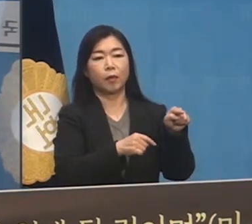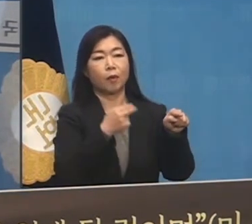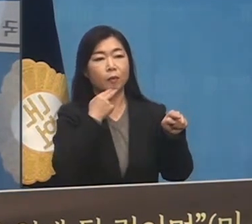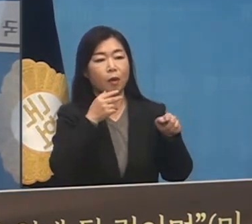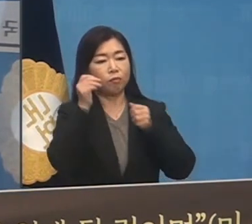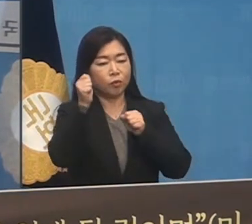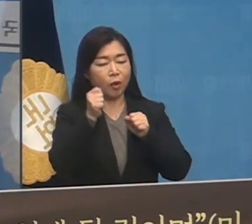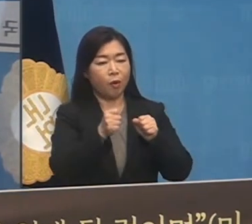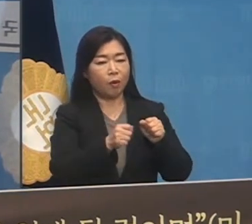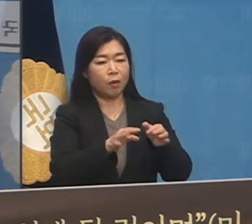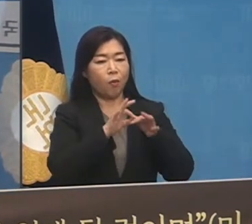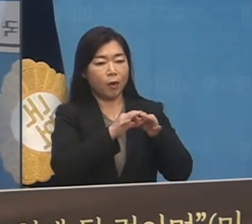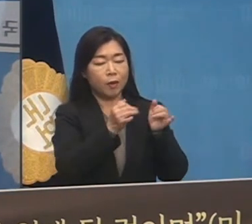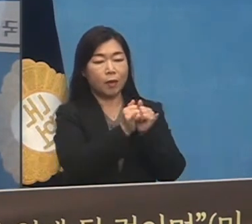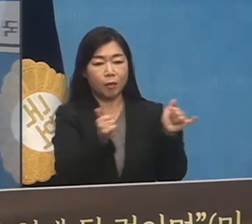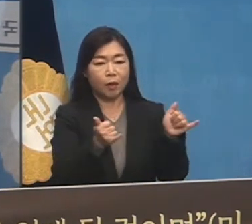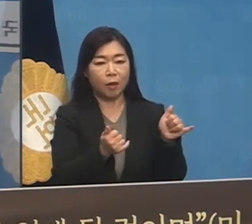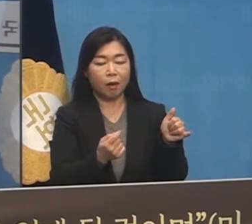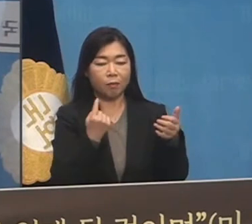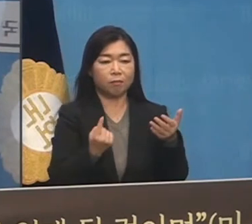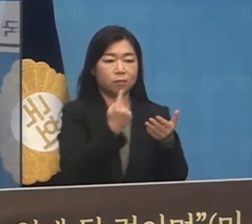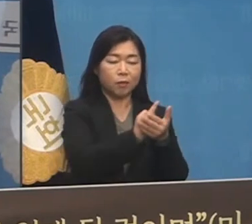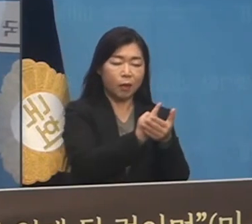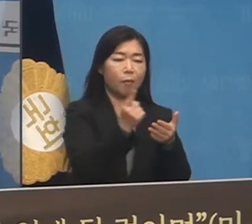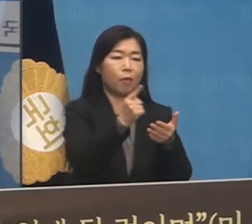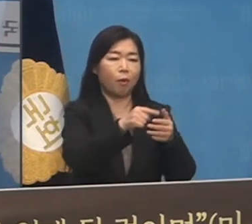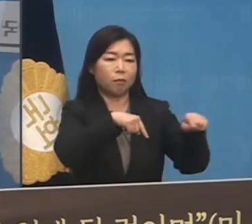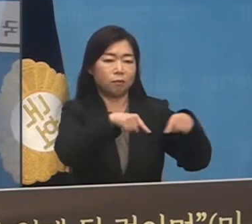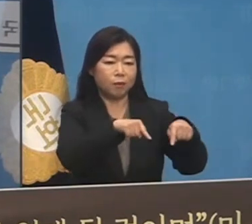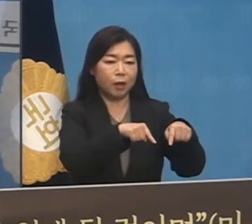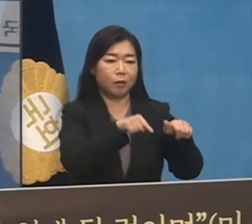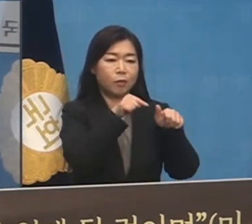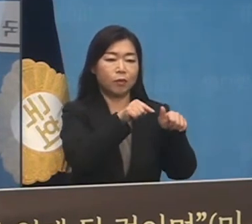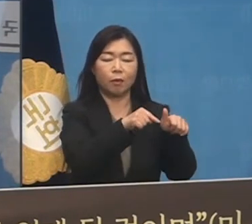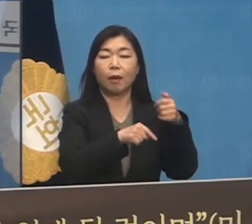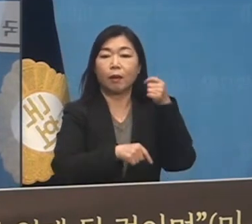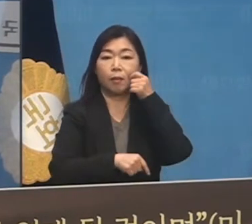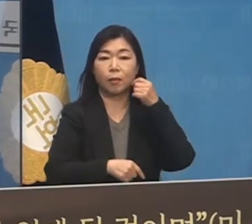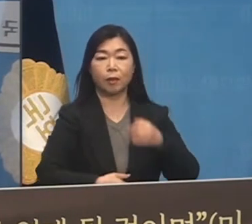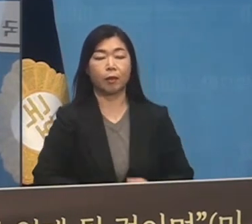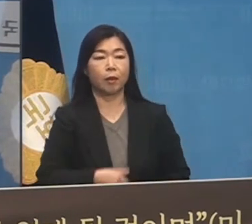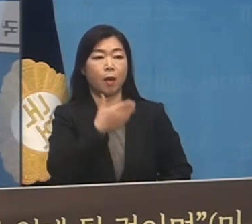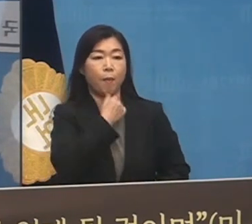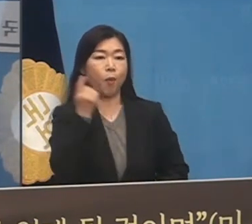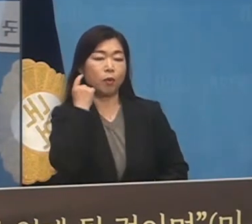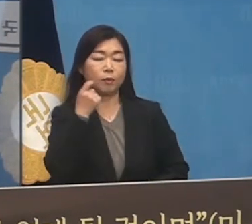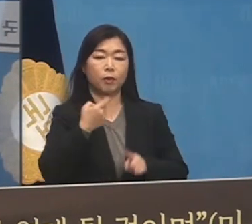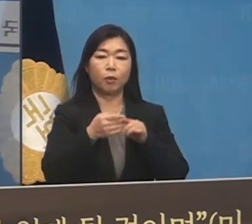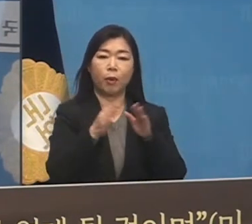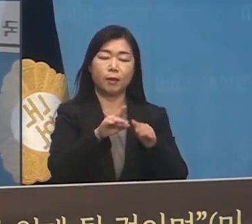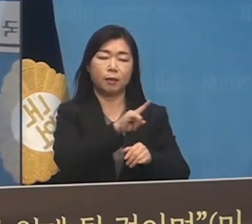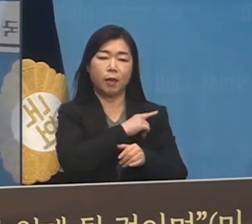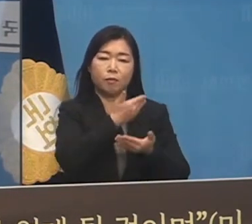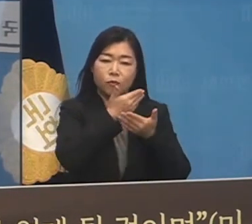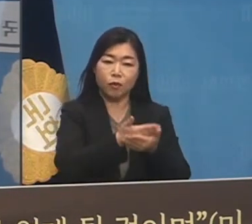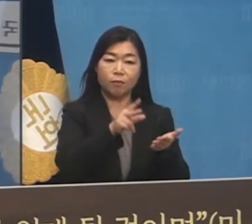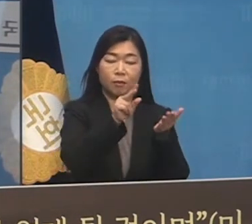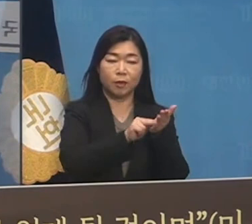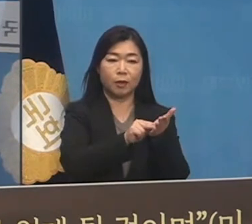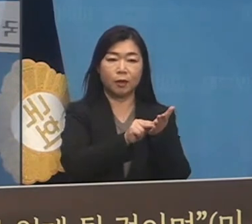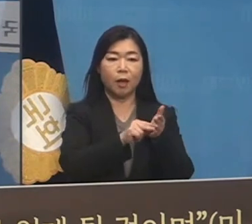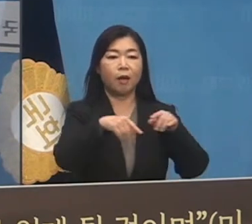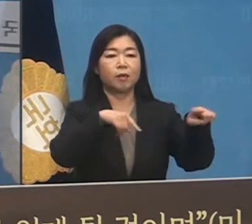무속적 영향력의 침투를 용납할 수 없을 것입니다. 복음과 교회의 가장